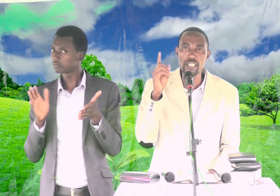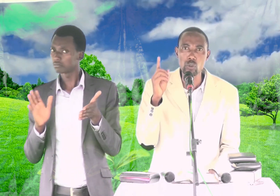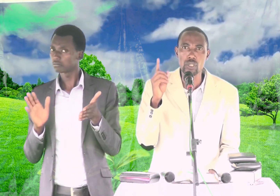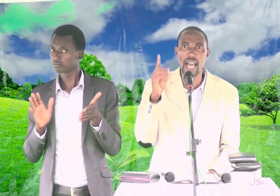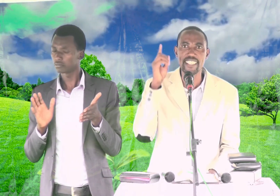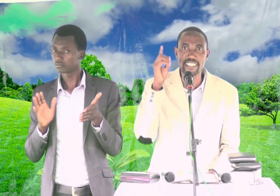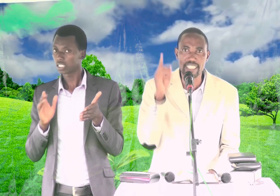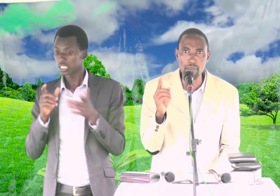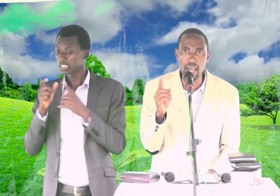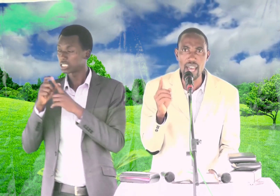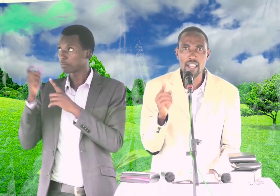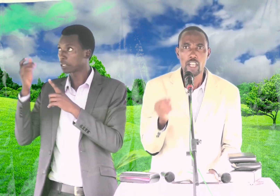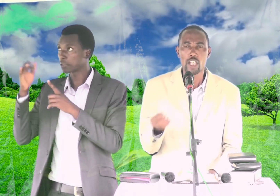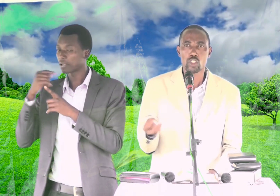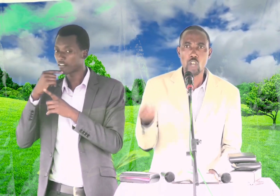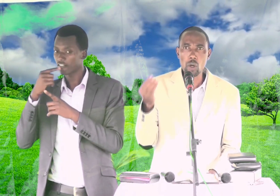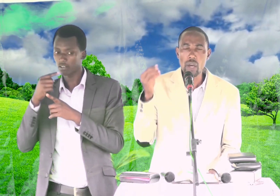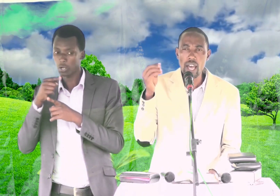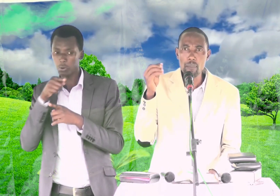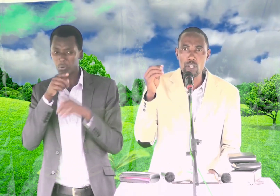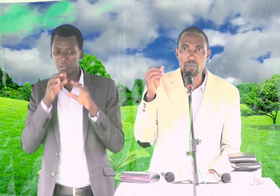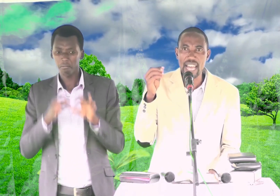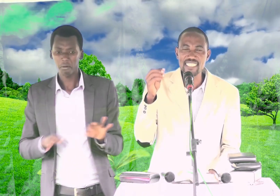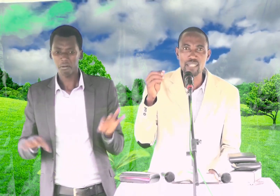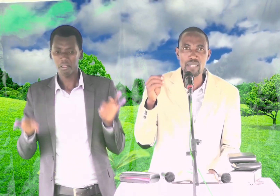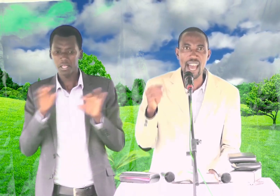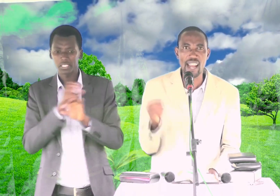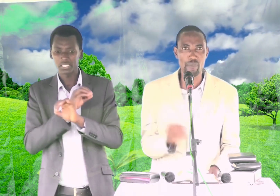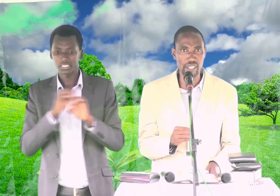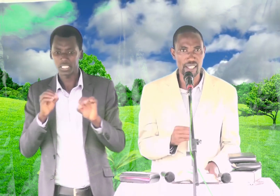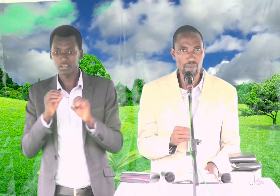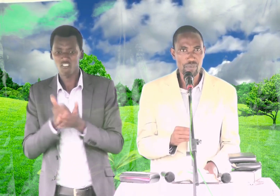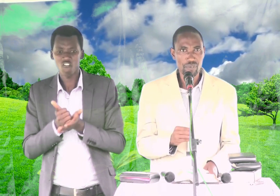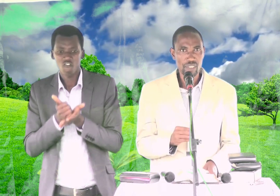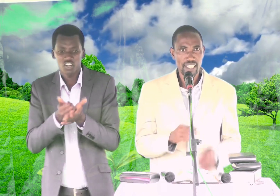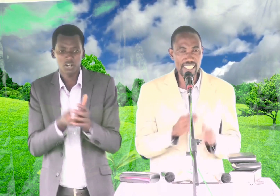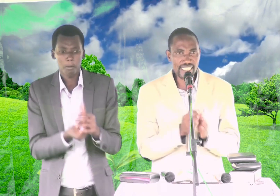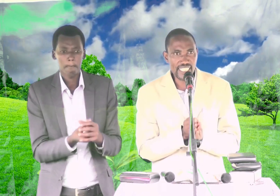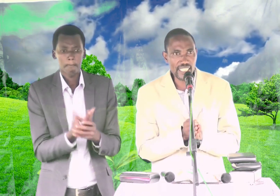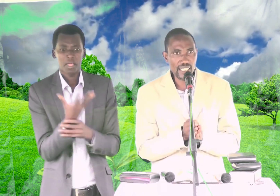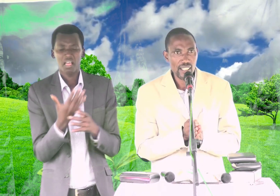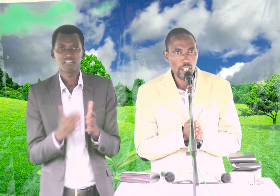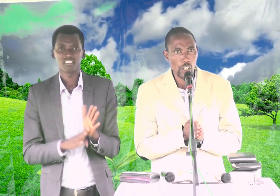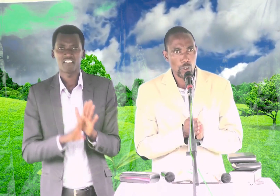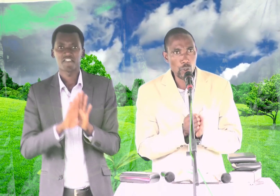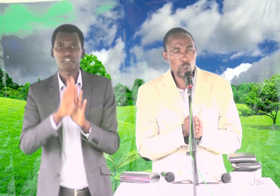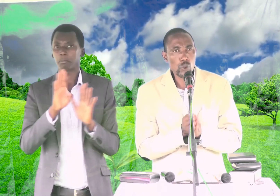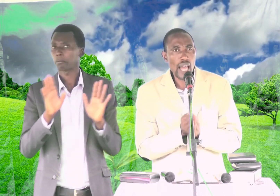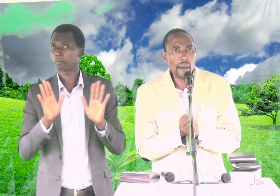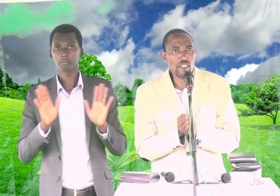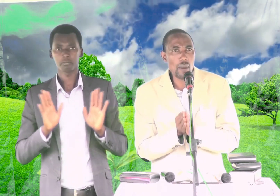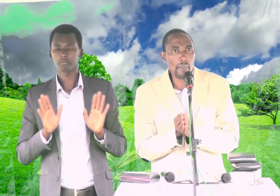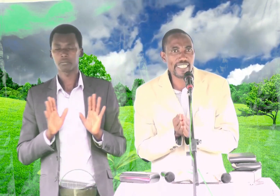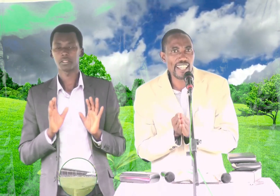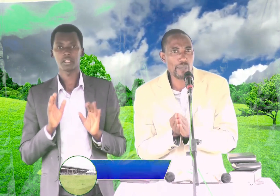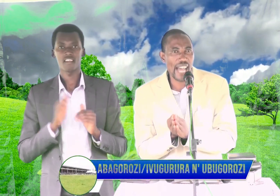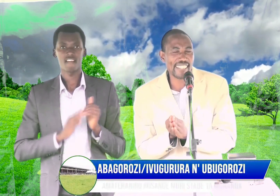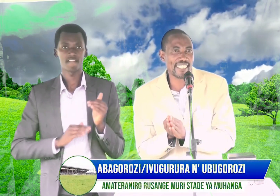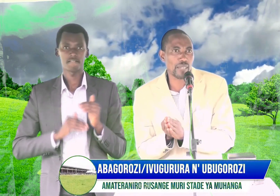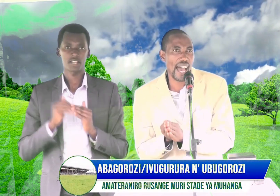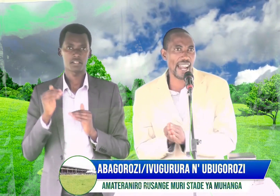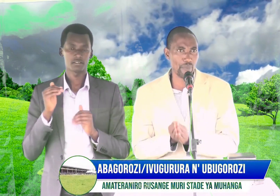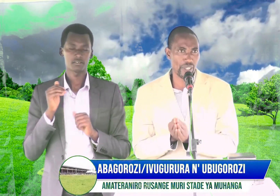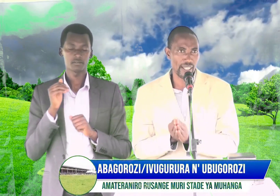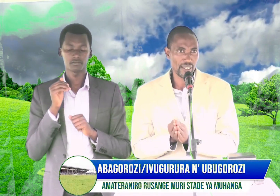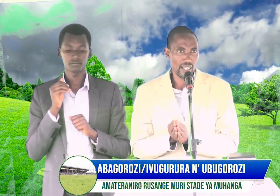washobora guhinduka ikime cyo guhembura ibyatsi byarabye isi yuzuye abantu bameze